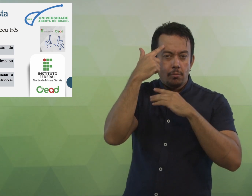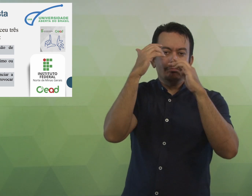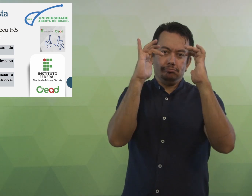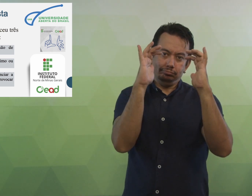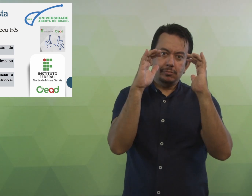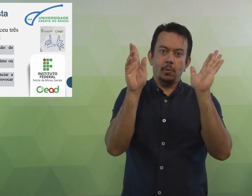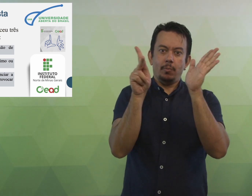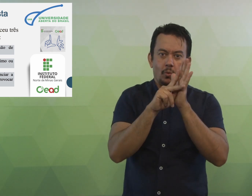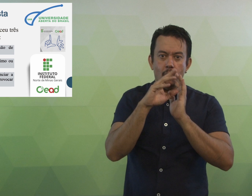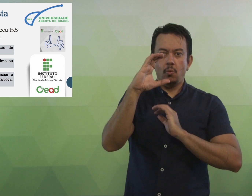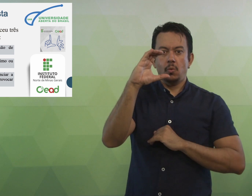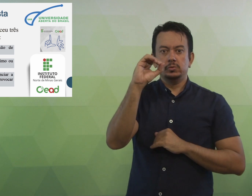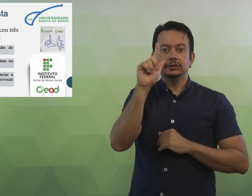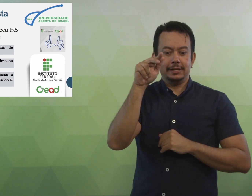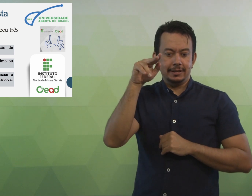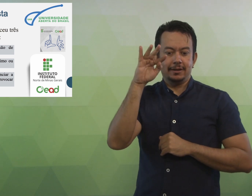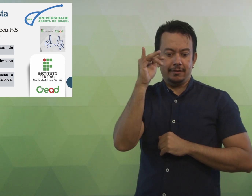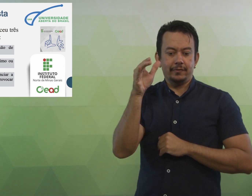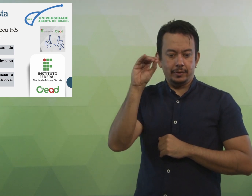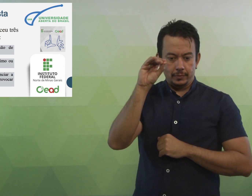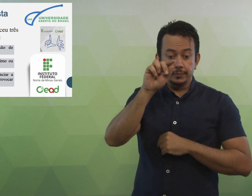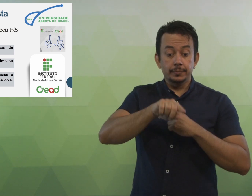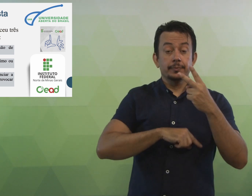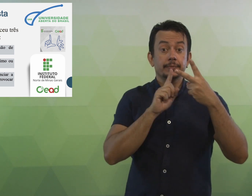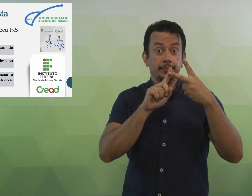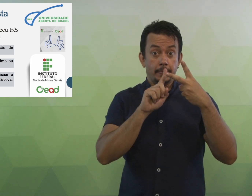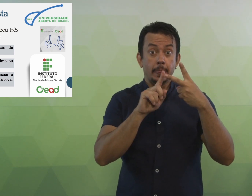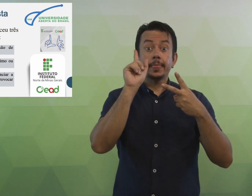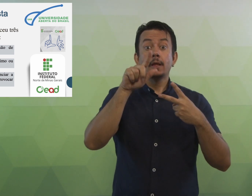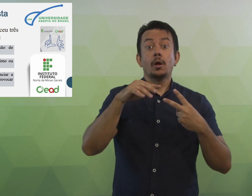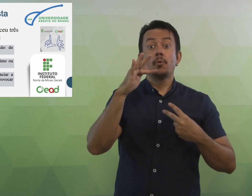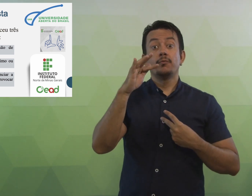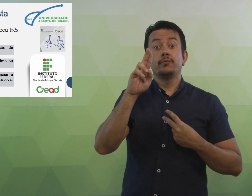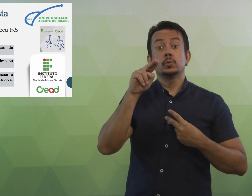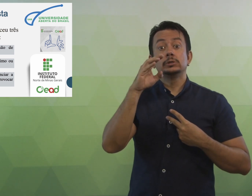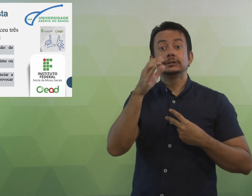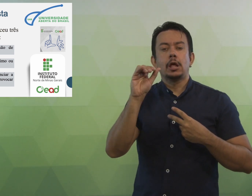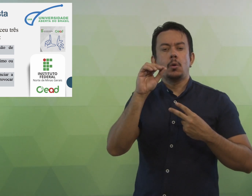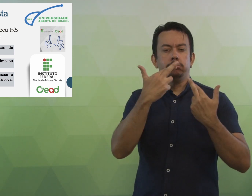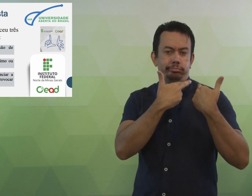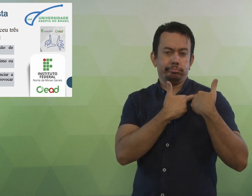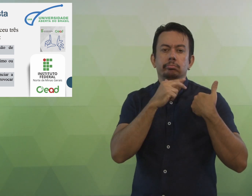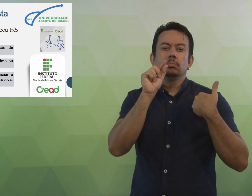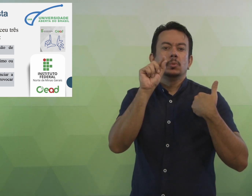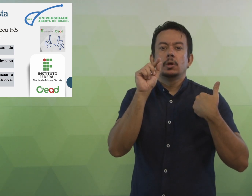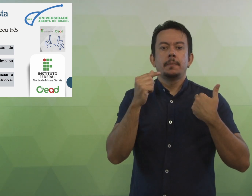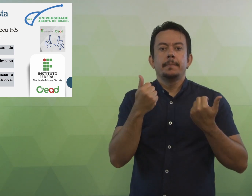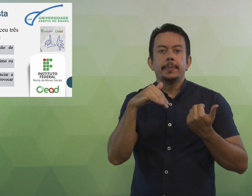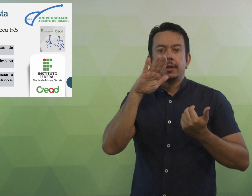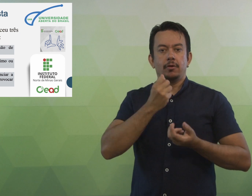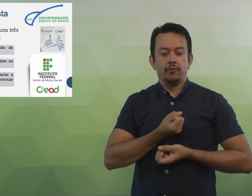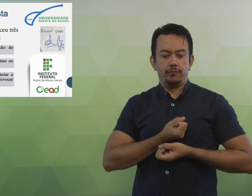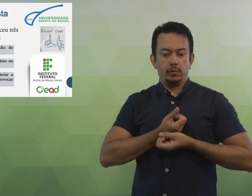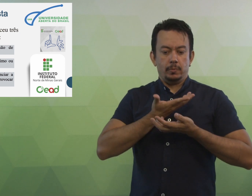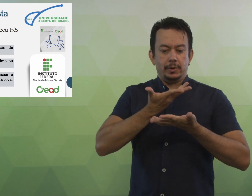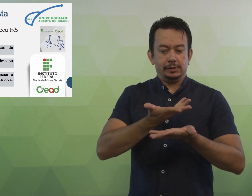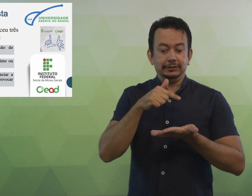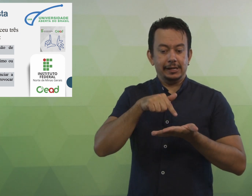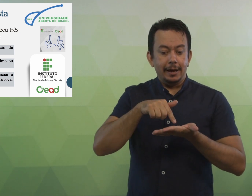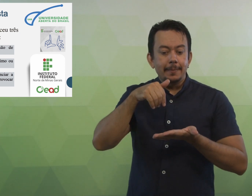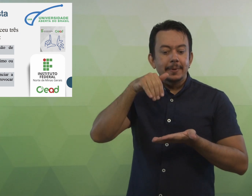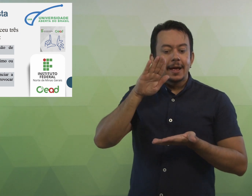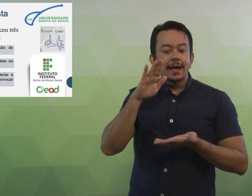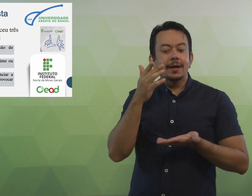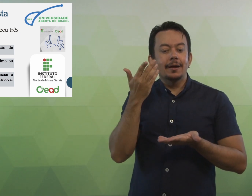como você a transmite. Então, é a função cognitiva. A segunda é a